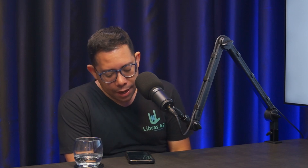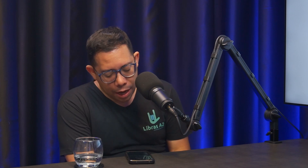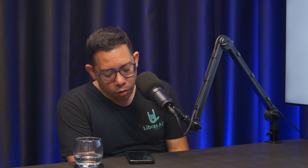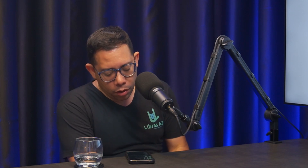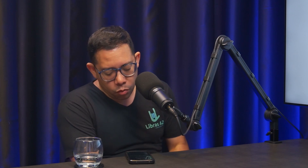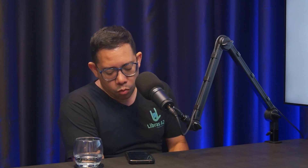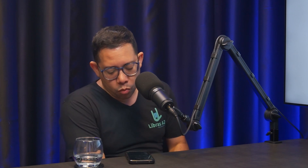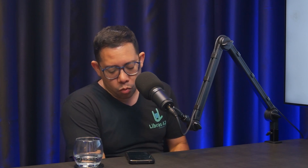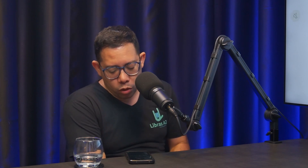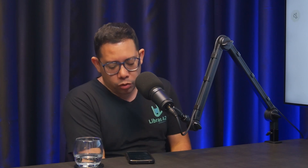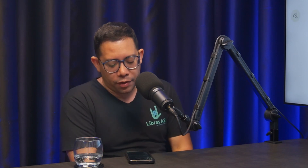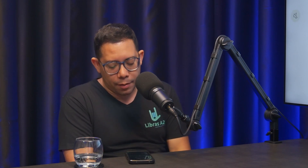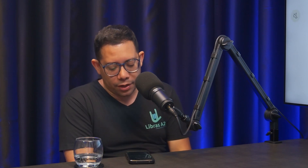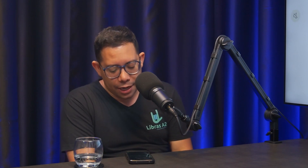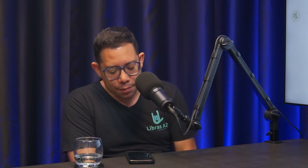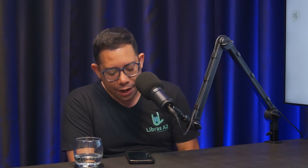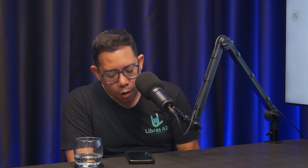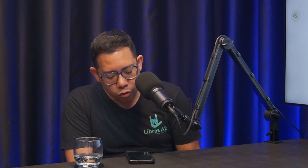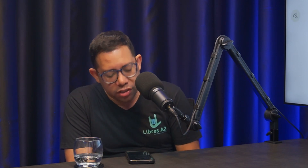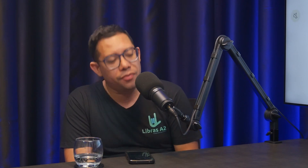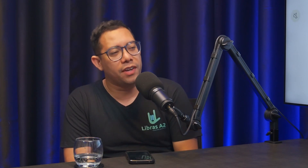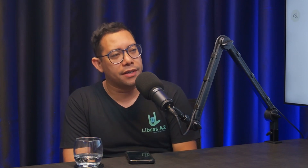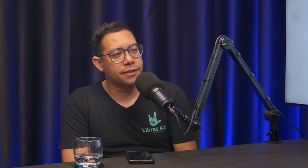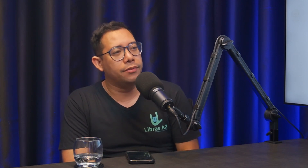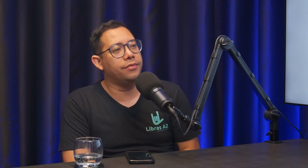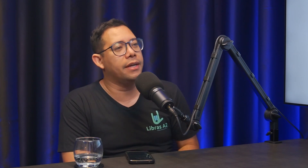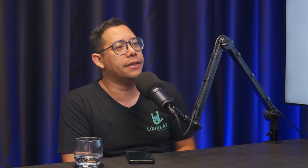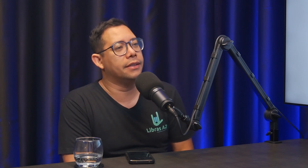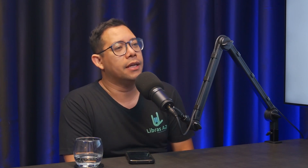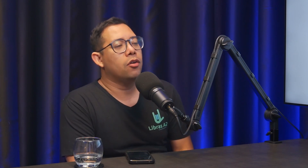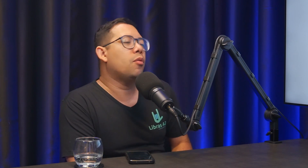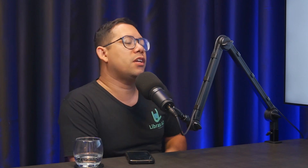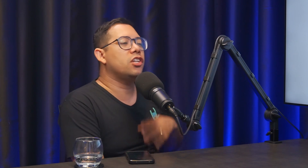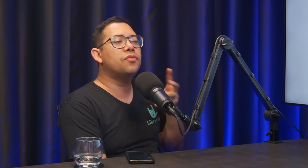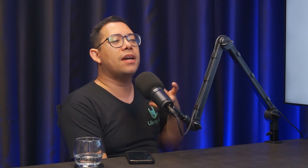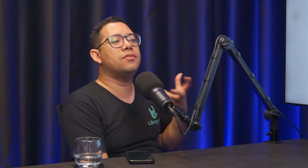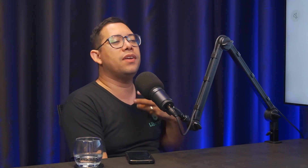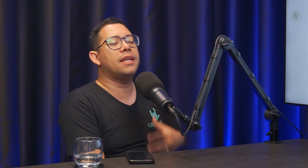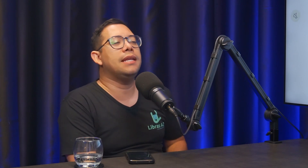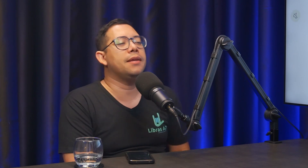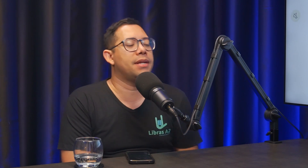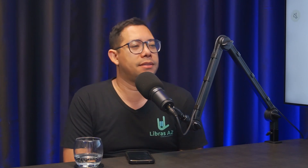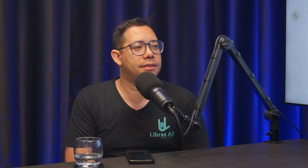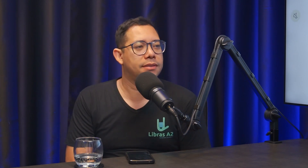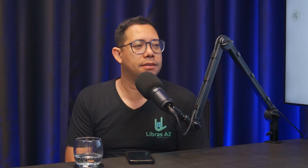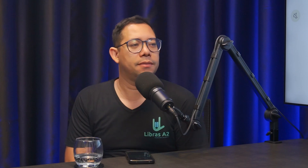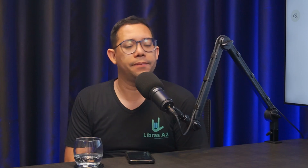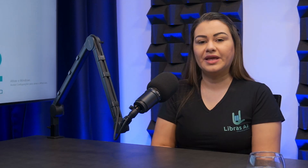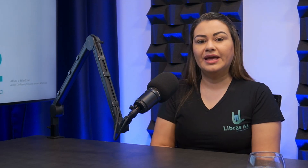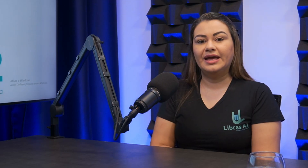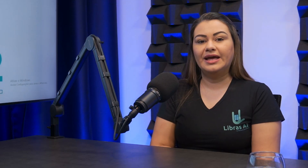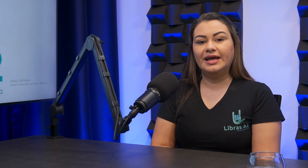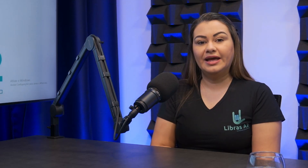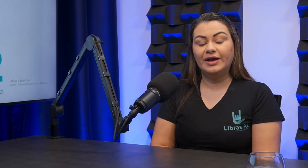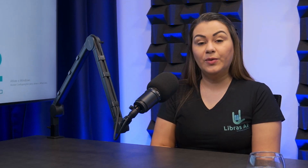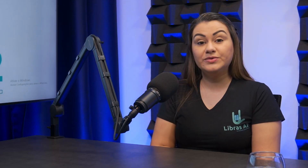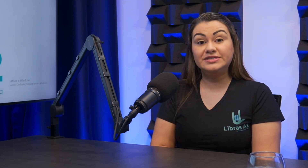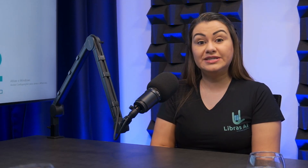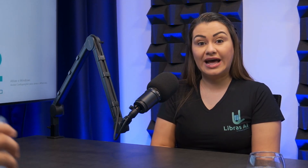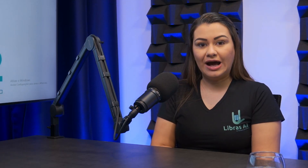Agora, um outro verbo, Kerma, é o de ver. Ver. Como que a gente faz ver em Libras? Tá. O sinal